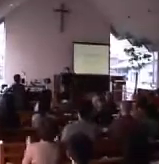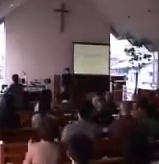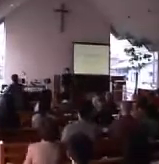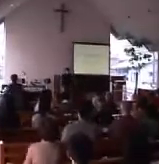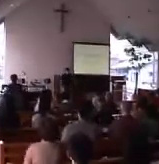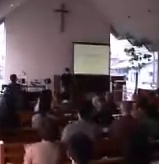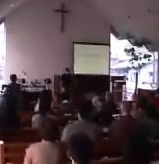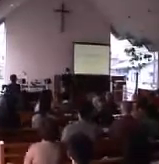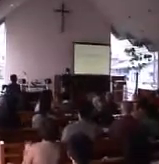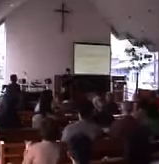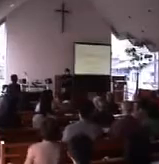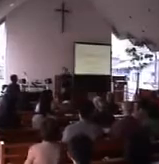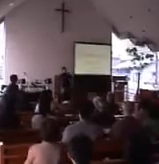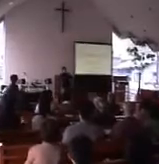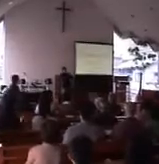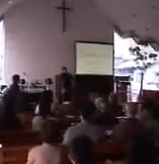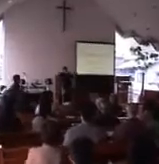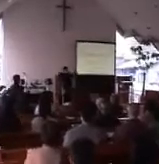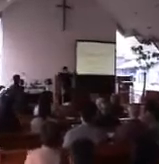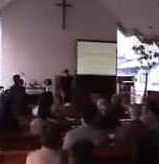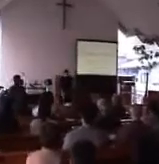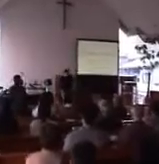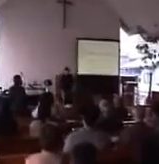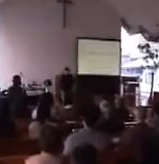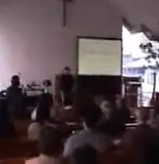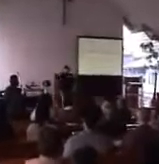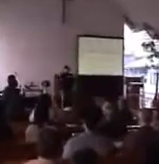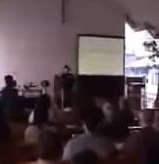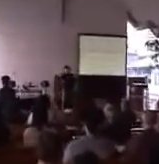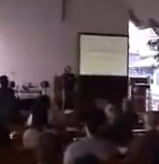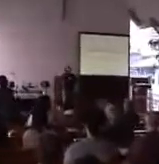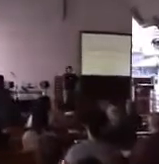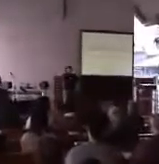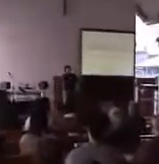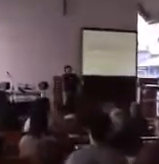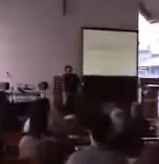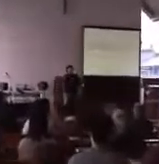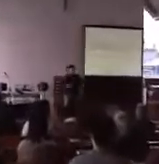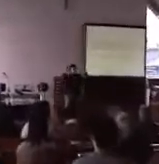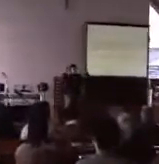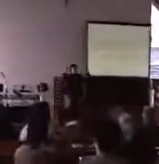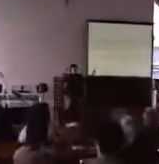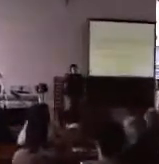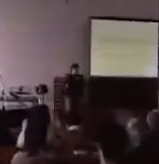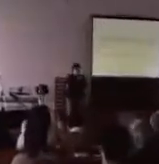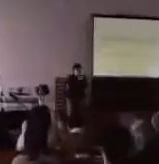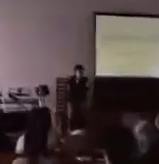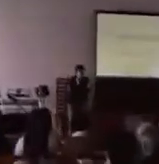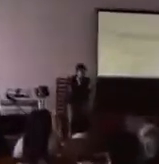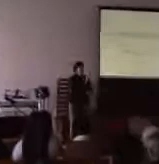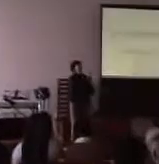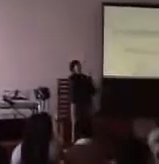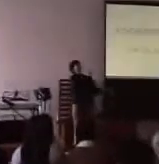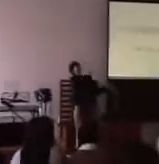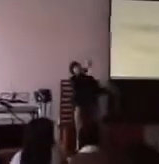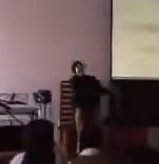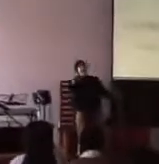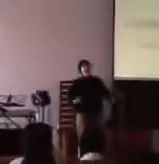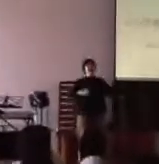This is the day, this is the day as the Lord has made, as the Lord